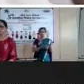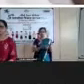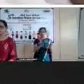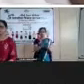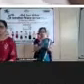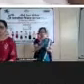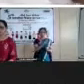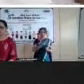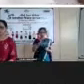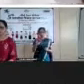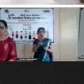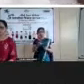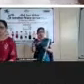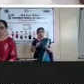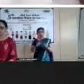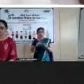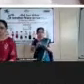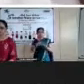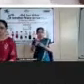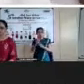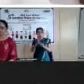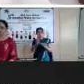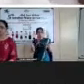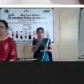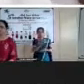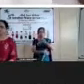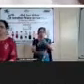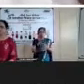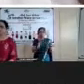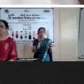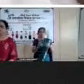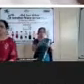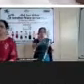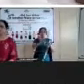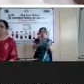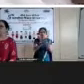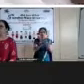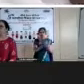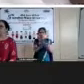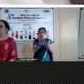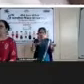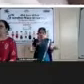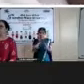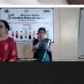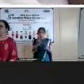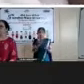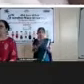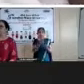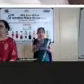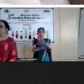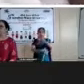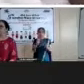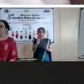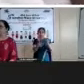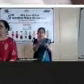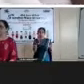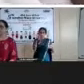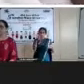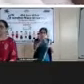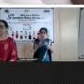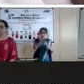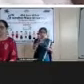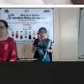को दिव्यांगजनों हेतु कौशल पाठ्यक्रम आरंभ करने और दिव्यांगजनों को शामिल करके कौशल भारत कुशल भारत